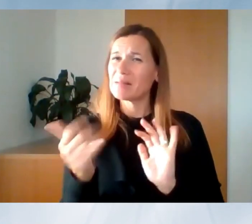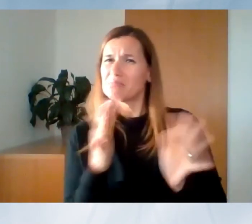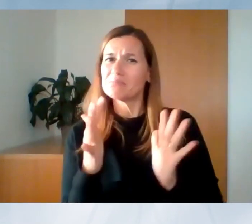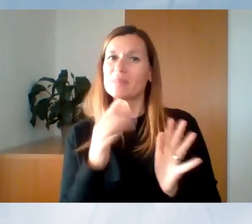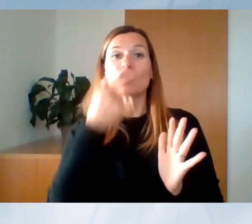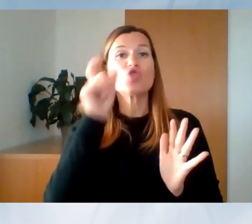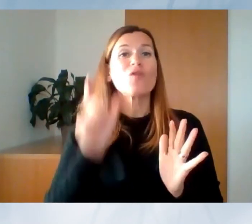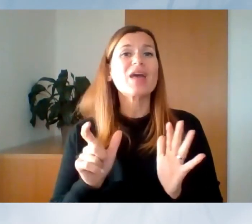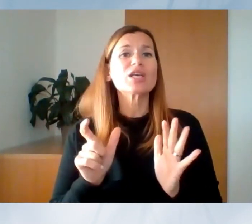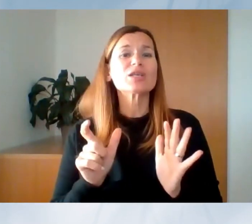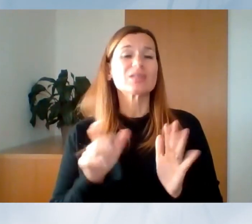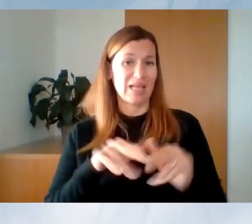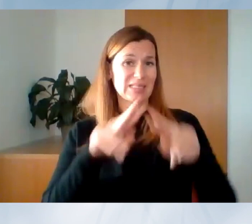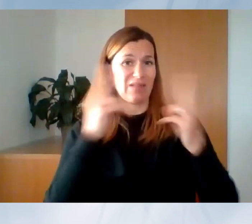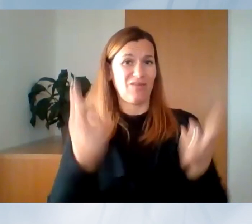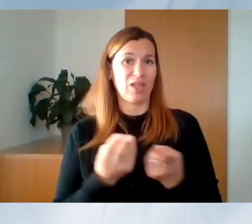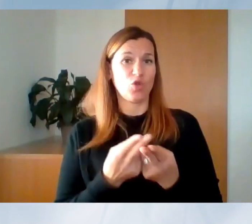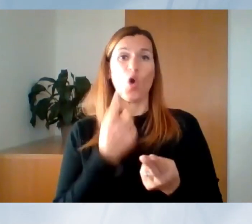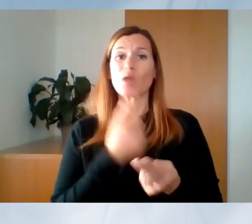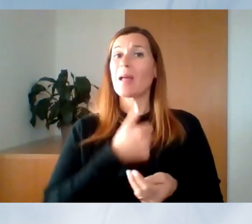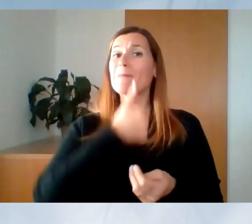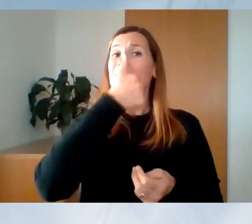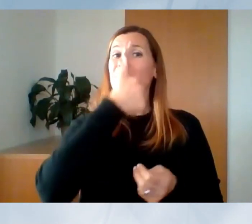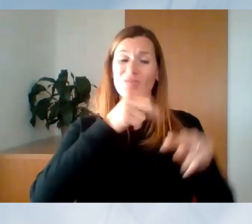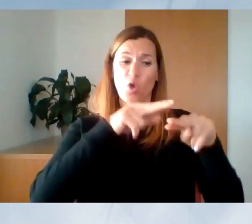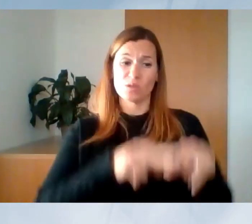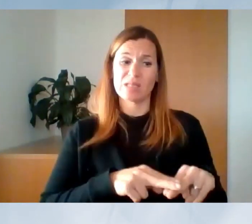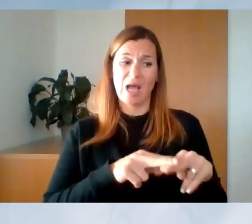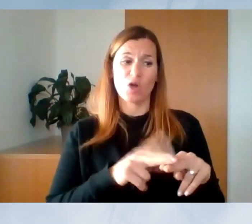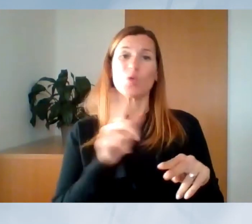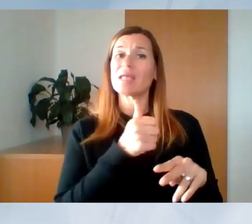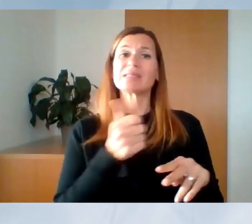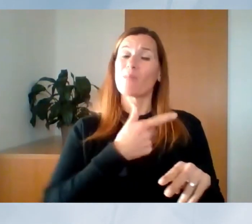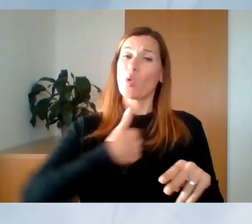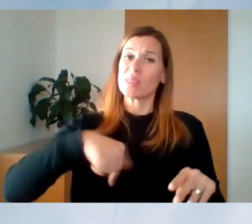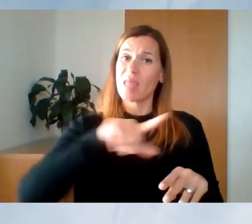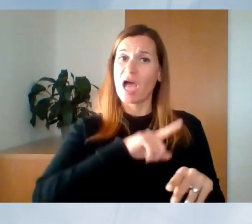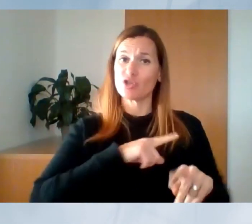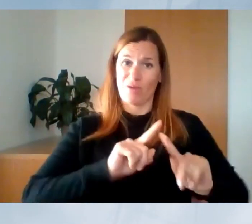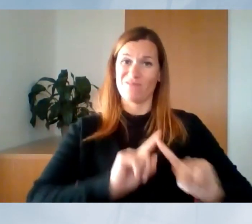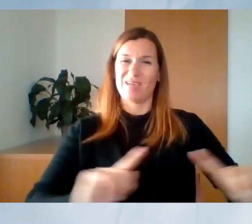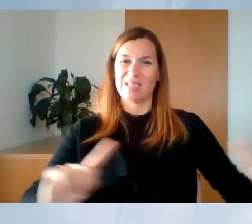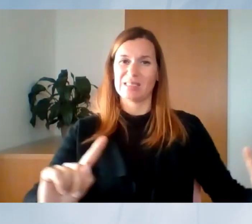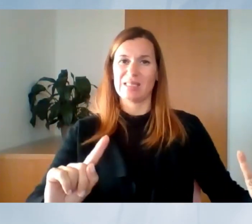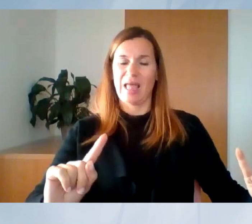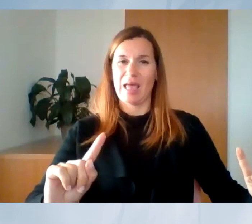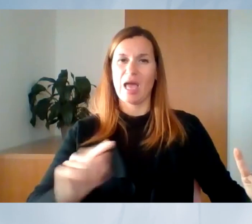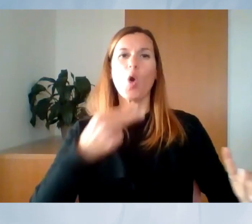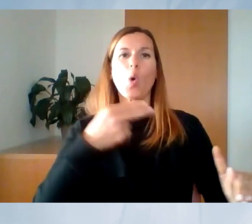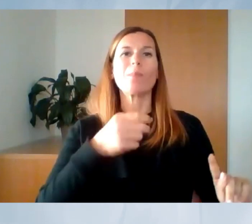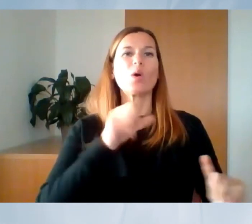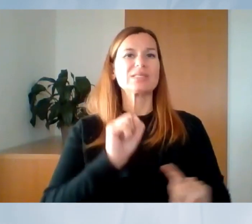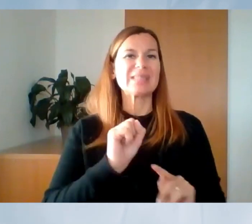slabe, recimo, je človeštvo na svetu in od prvih ostankov, ne samo nas, naše vrste,